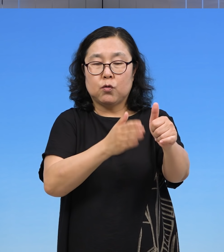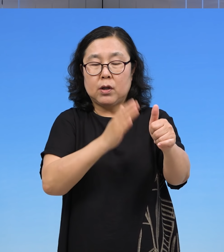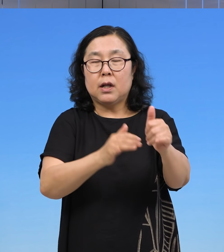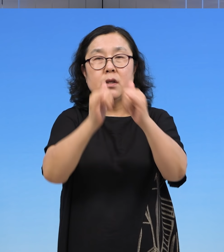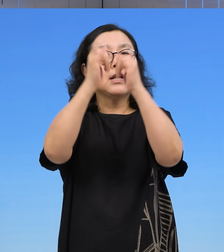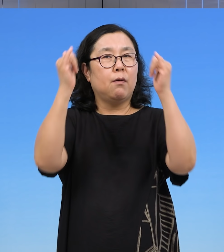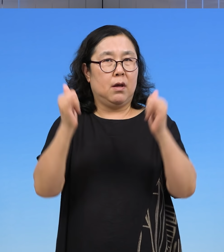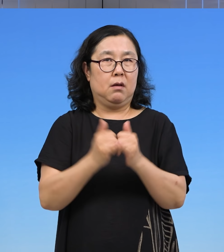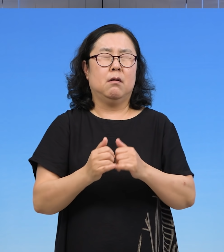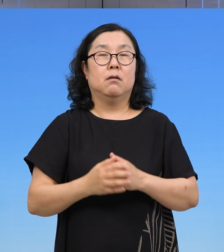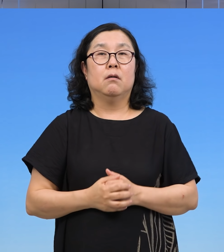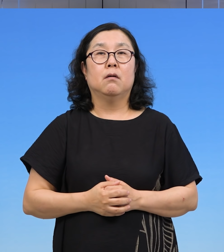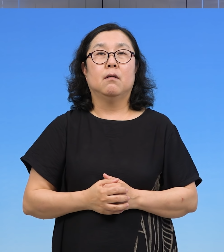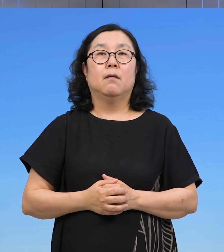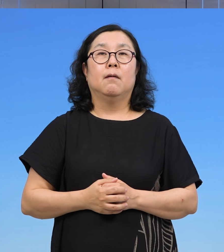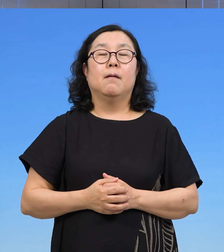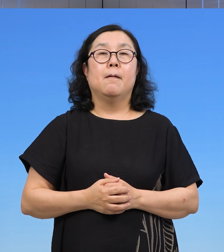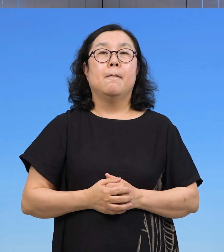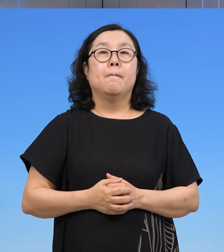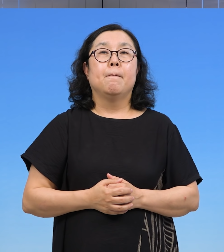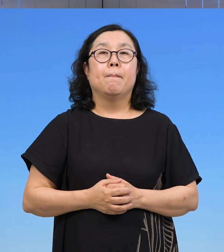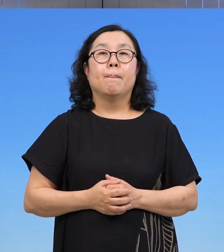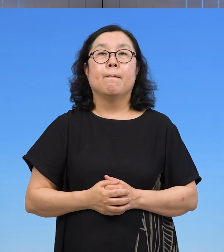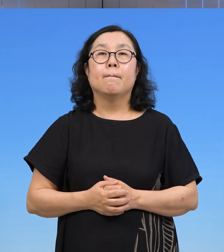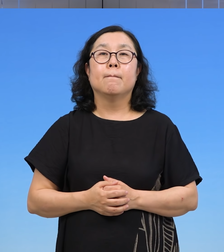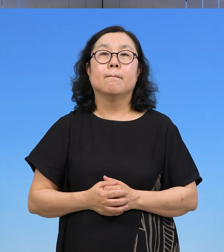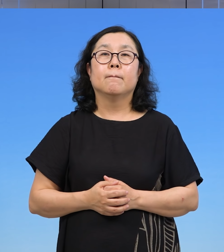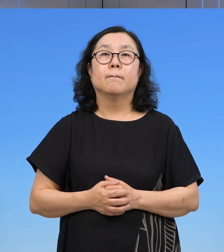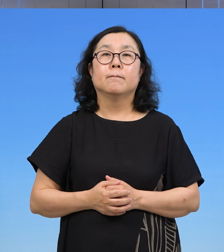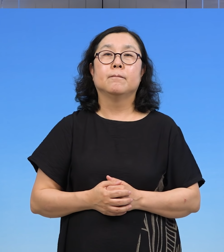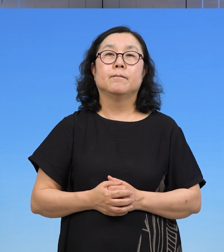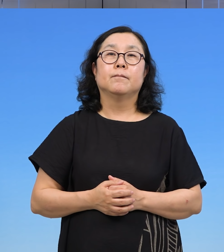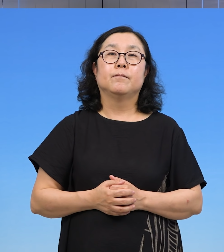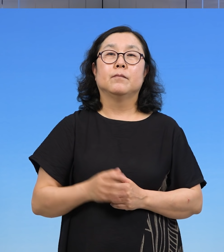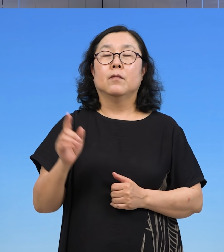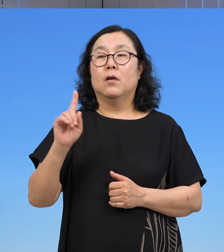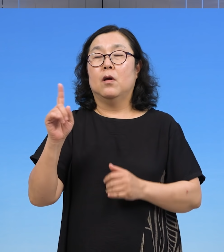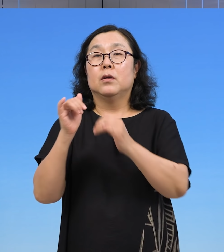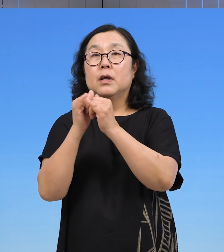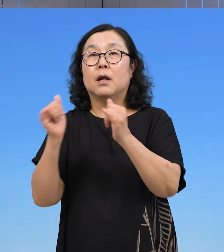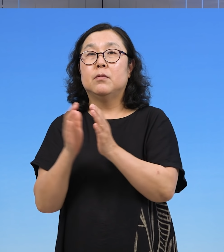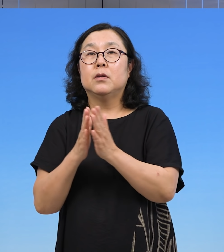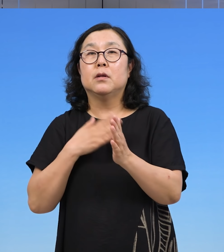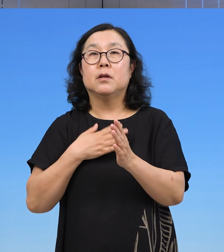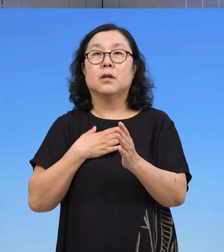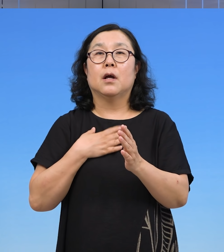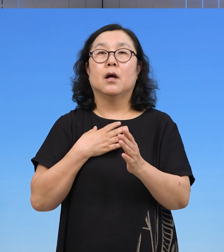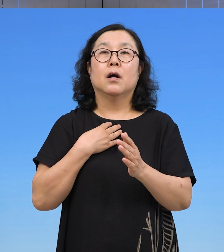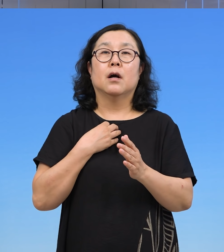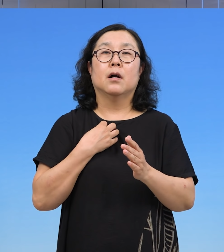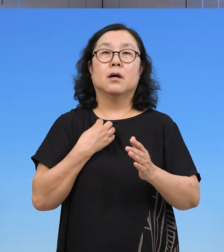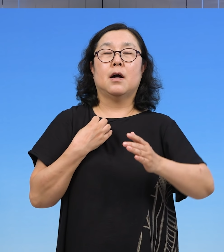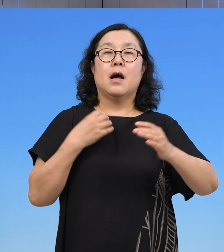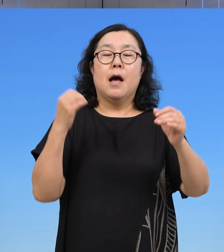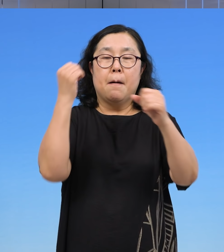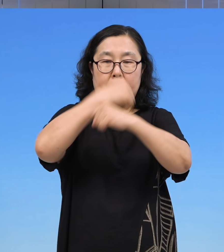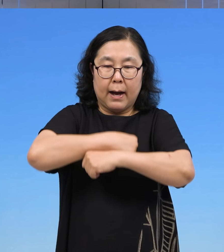슬픈 게 뭔지 아십니까 어떤 사람들은요 저를 망하기를